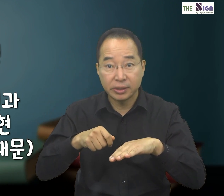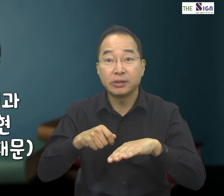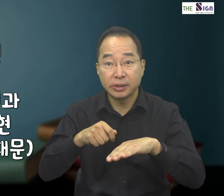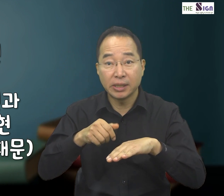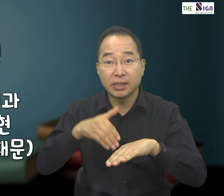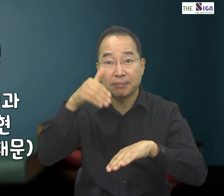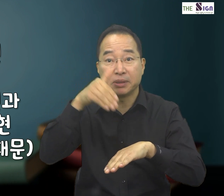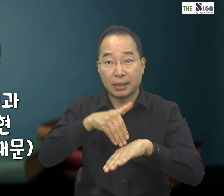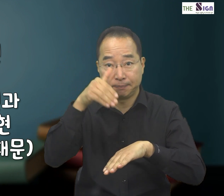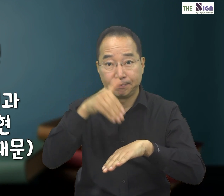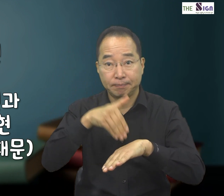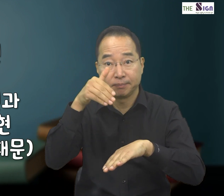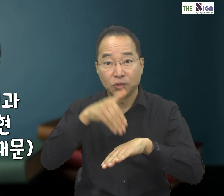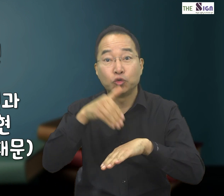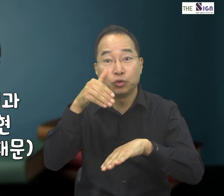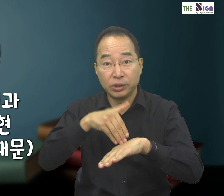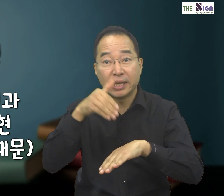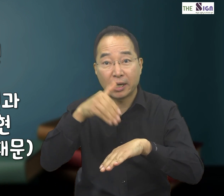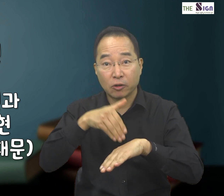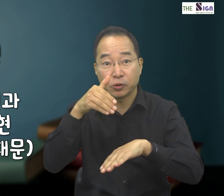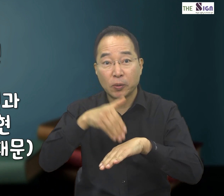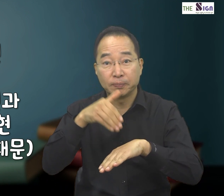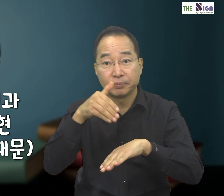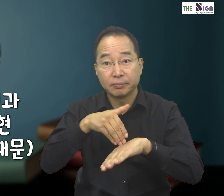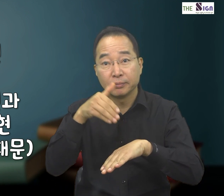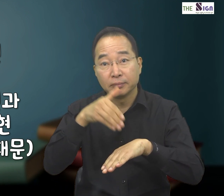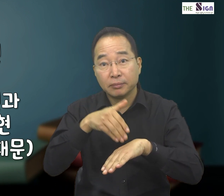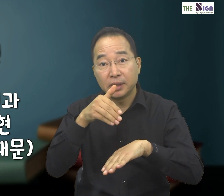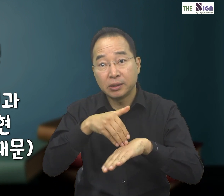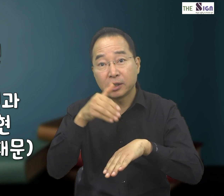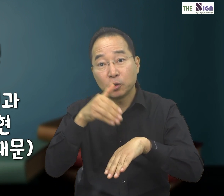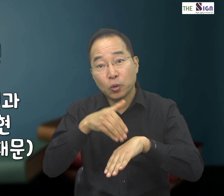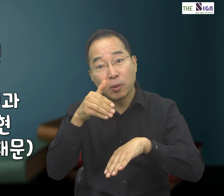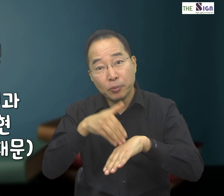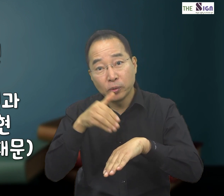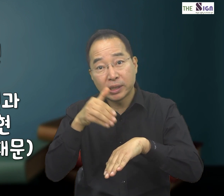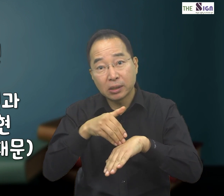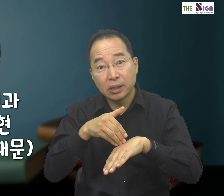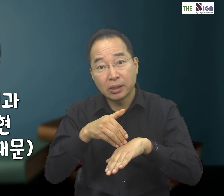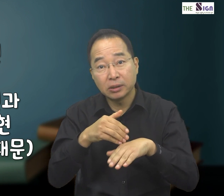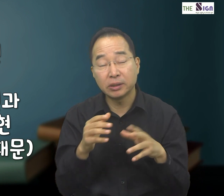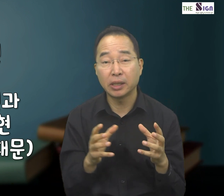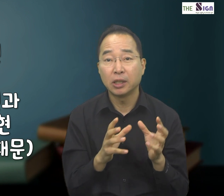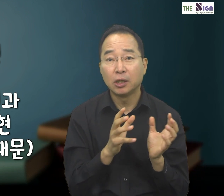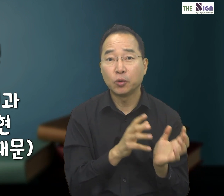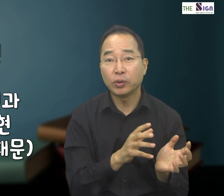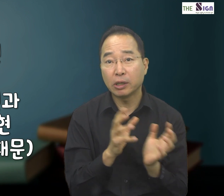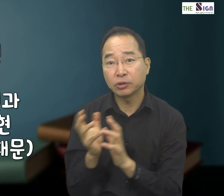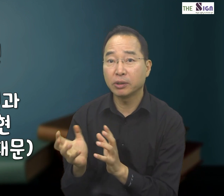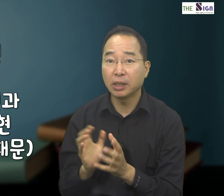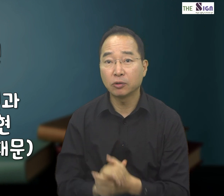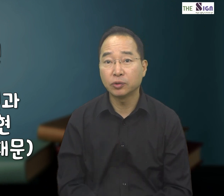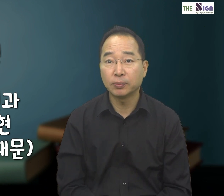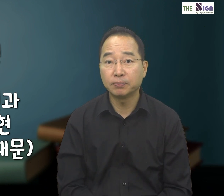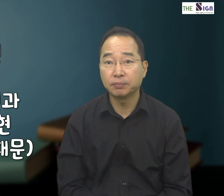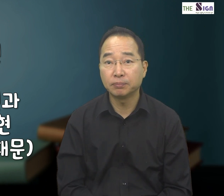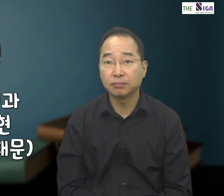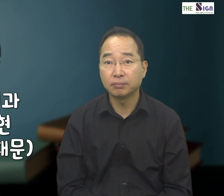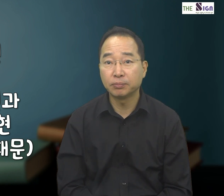것을 상징합니다. 두들긴다는 거죠. 근데 실제로 이런 동작을 하는데 농인하고 청인하고 좀 표현이